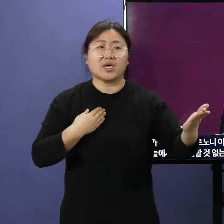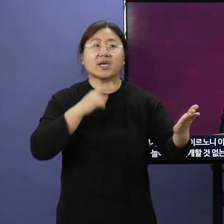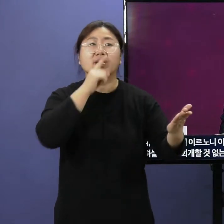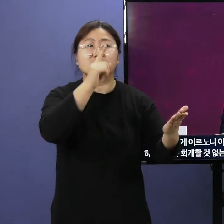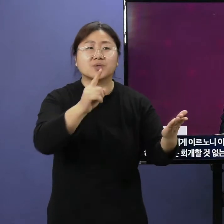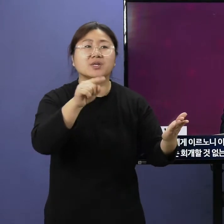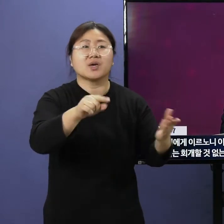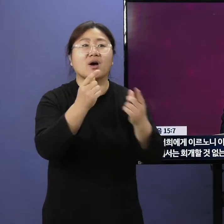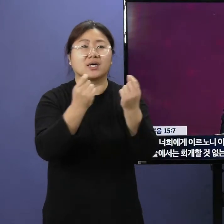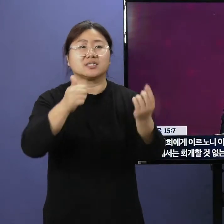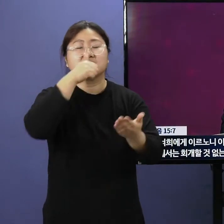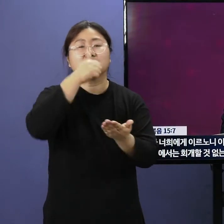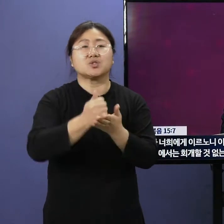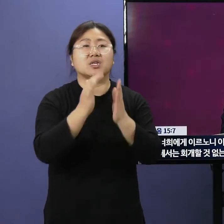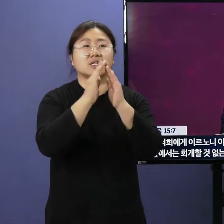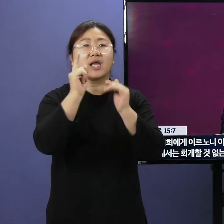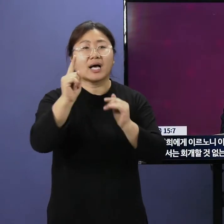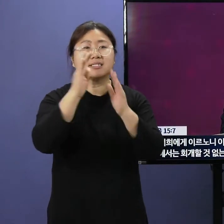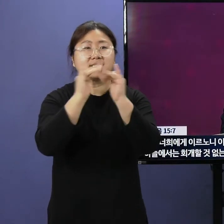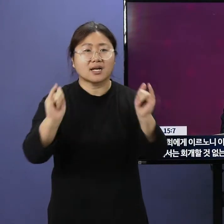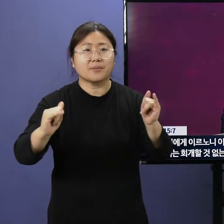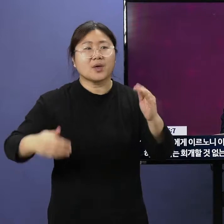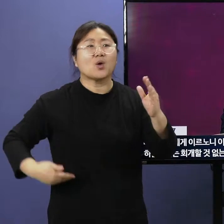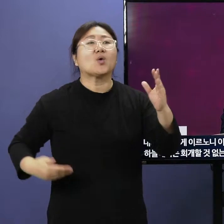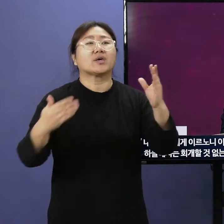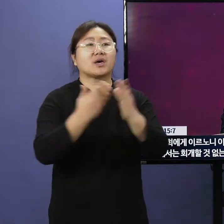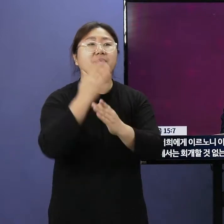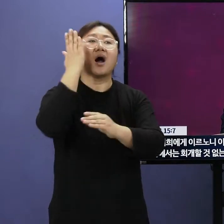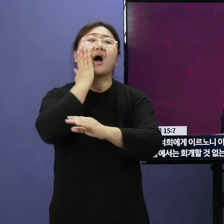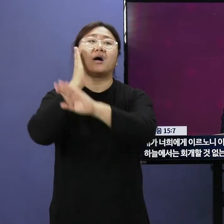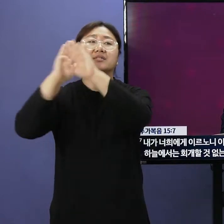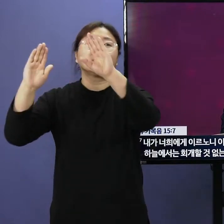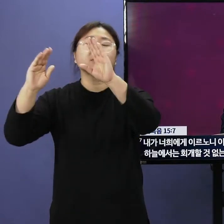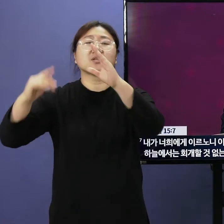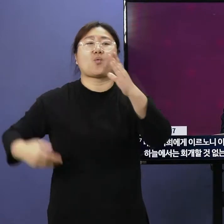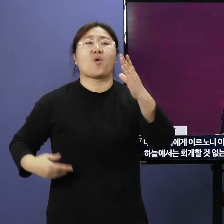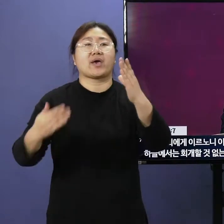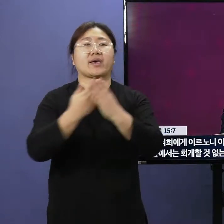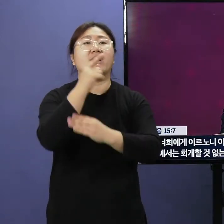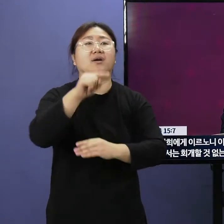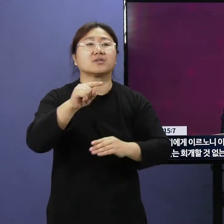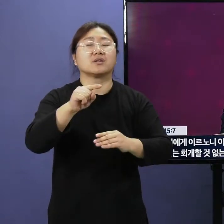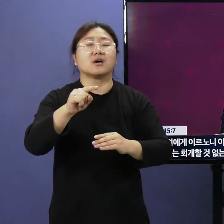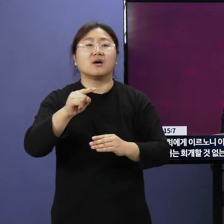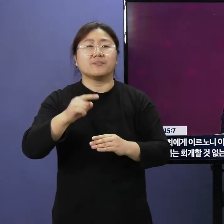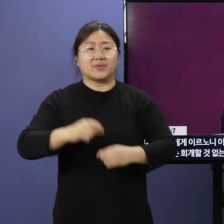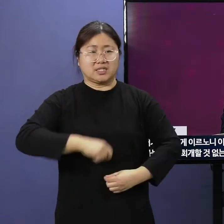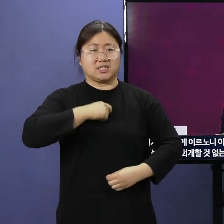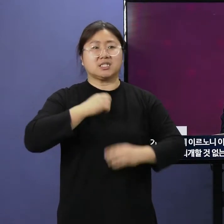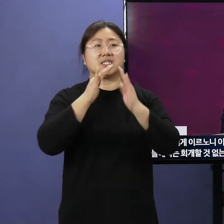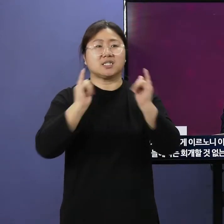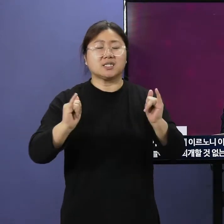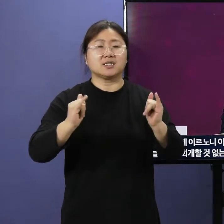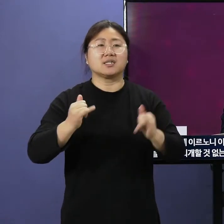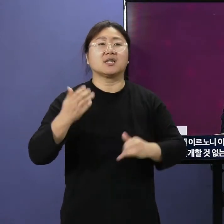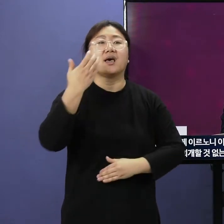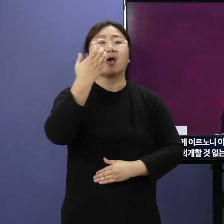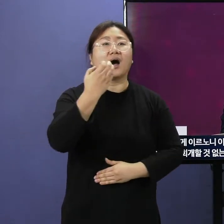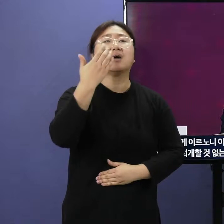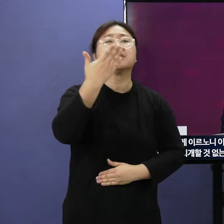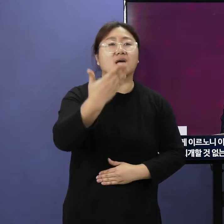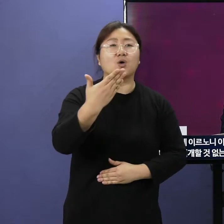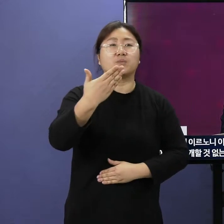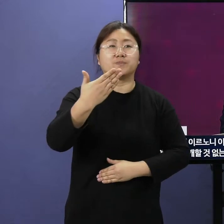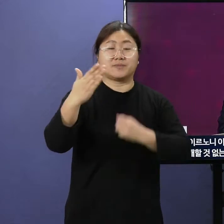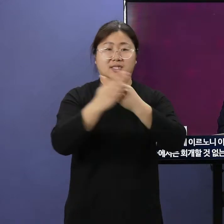한 사람이 회개하면 하늘에서는 회개할 것 없는 의인 99으로 말미암아 기뻐하는 것보다